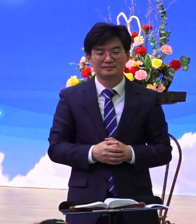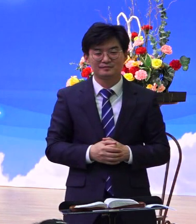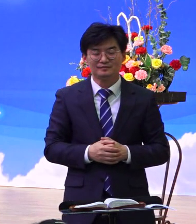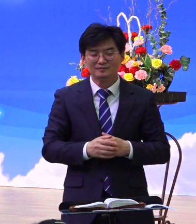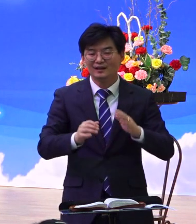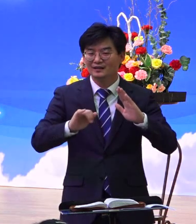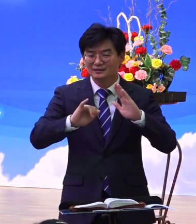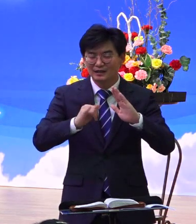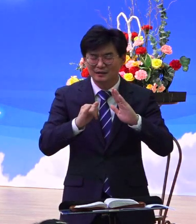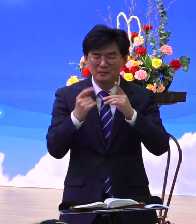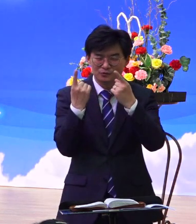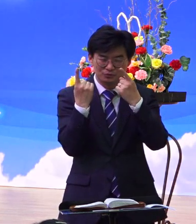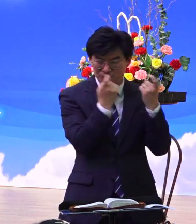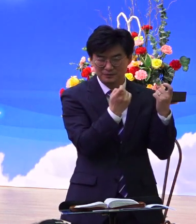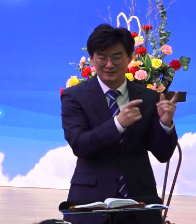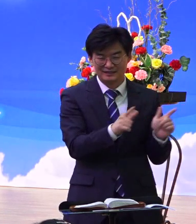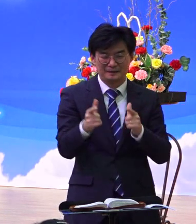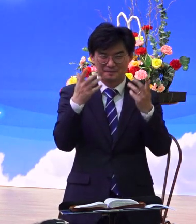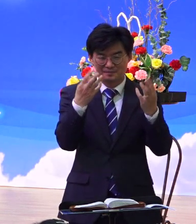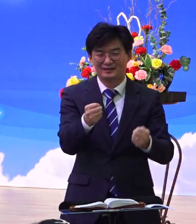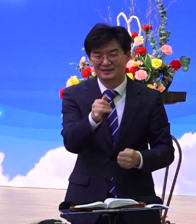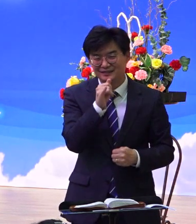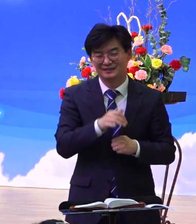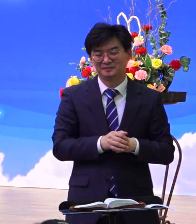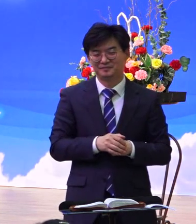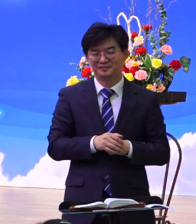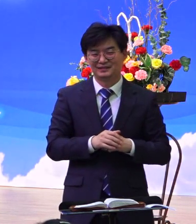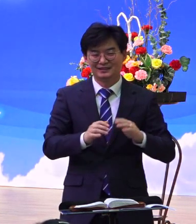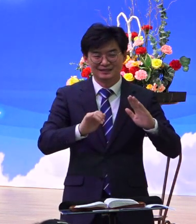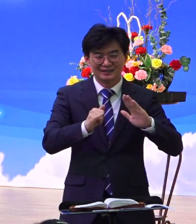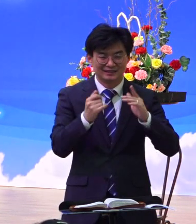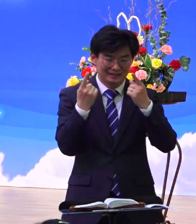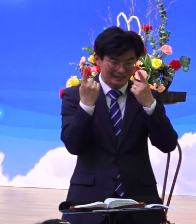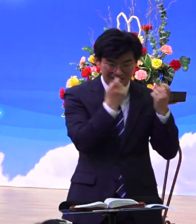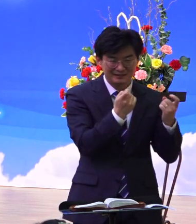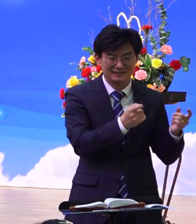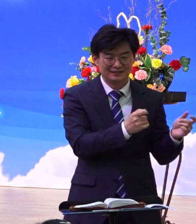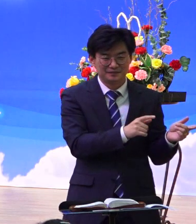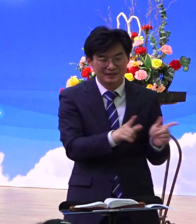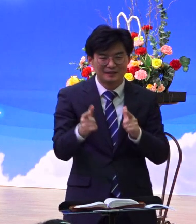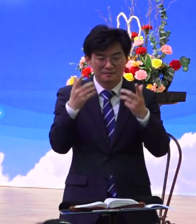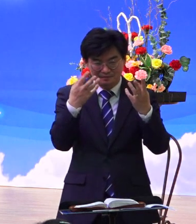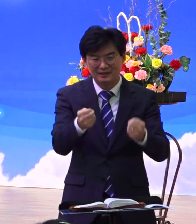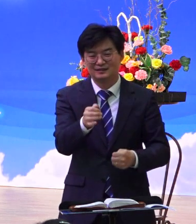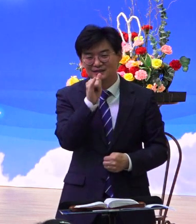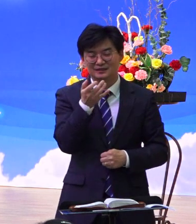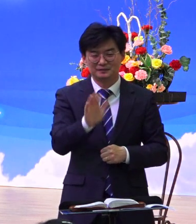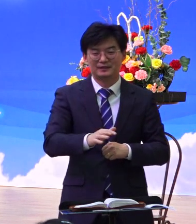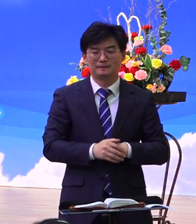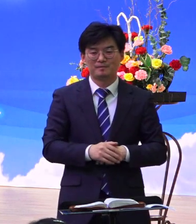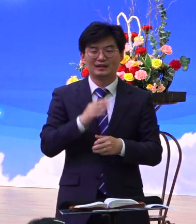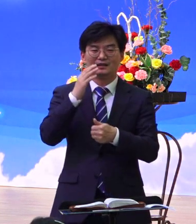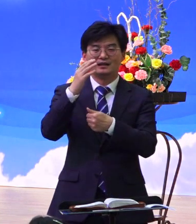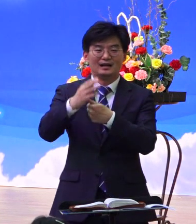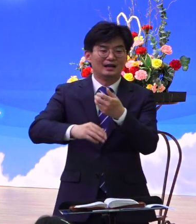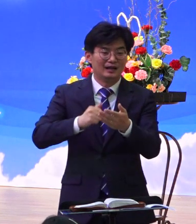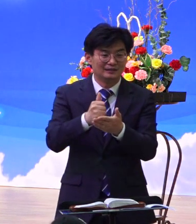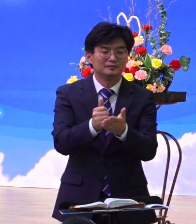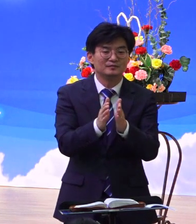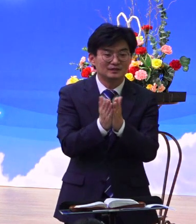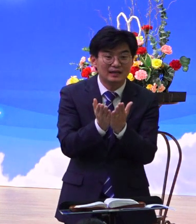세상에 우리를 유혹하는 화려한 것들이 참 많이 있습니다. 세상에 화려한 그 어떤 것보다도 자녀에게 성경을 물려주기를